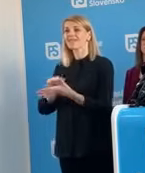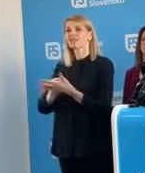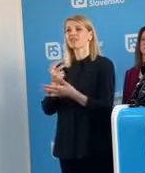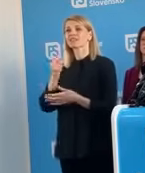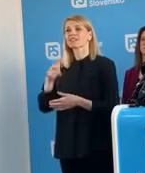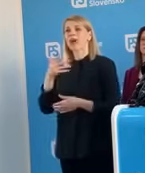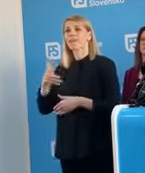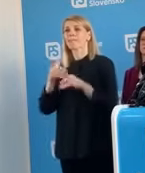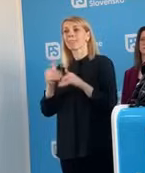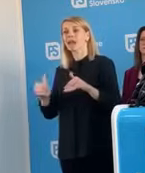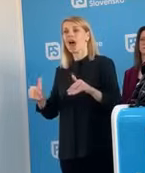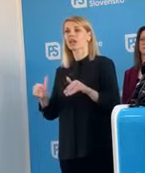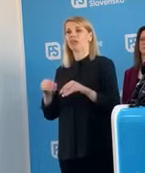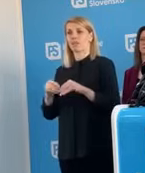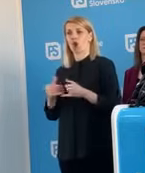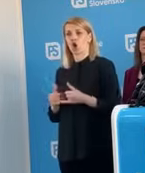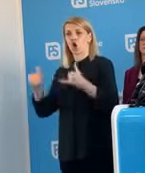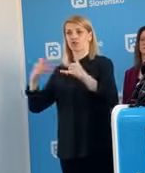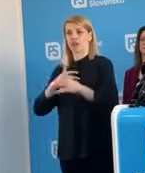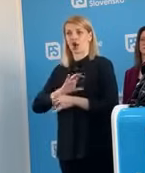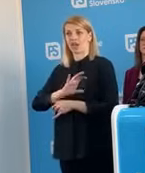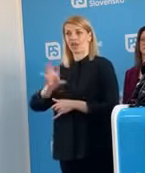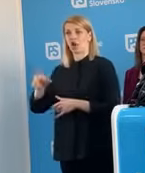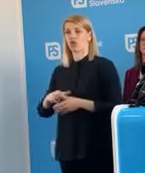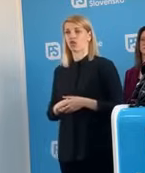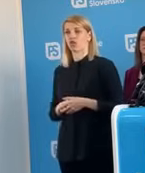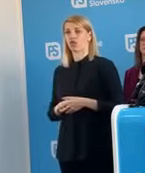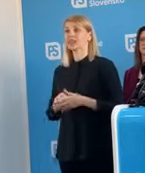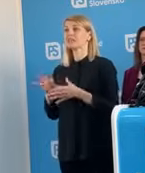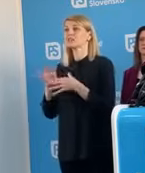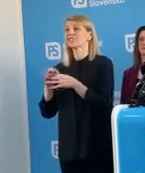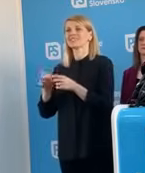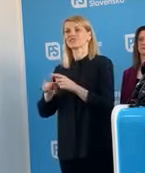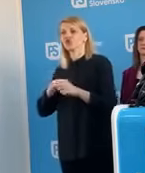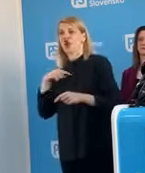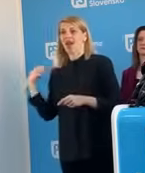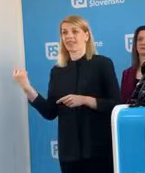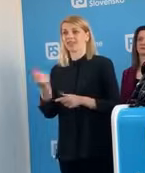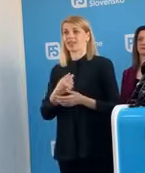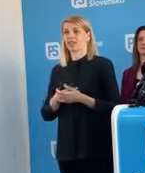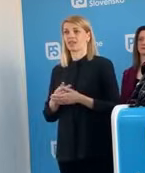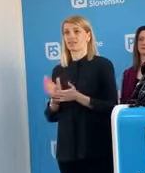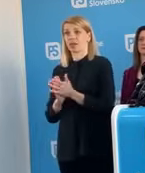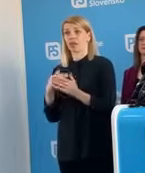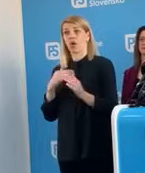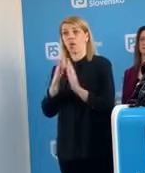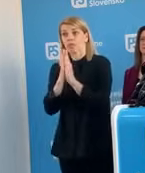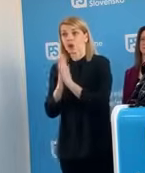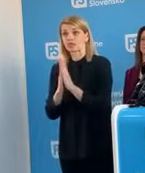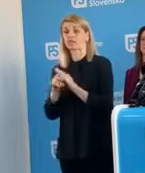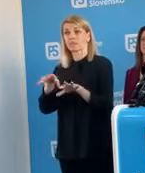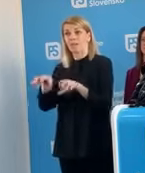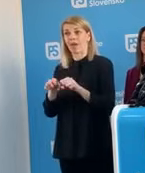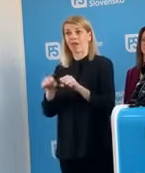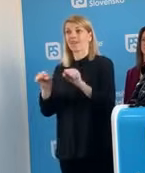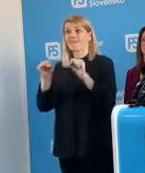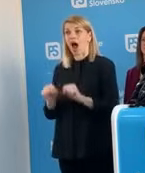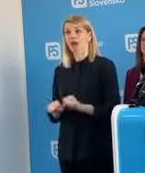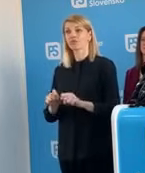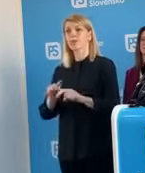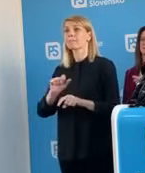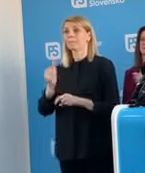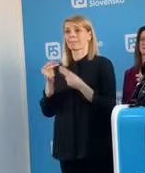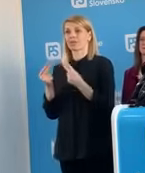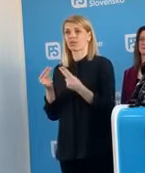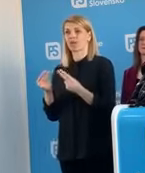3,5 miliardy do rozvoja našich regiónov. To sa týka nás všetkých, tak ja ich naozaj vyzývam, nech to berú vážne, ale nech si to dajú ako